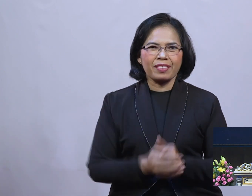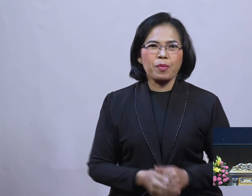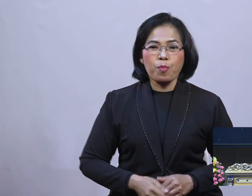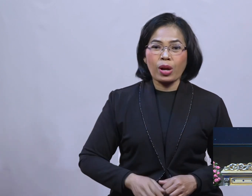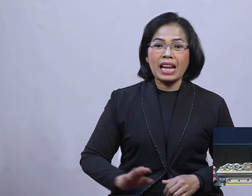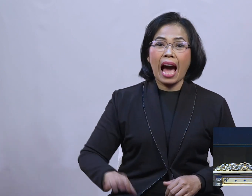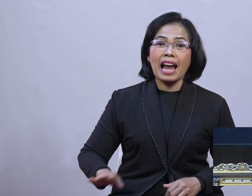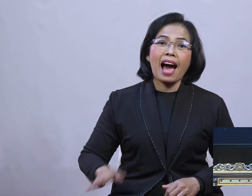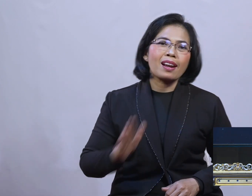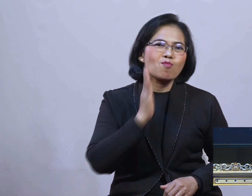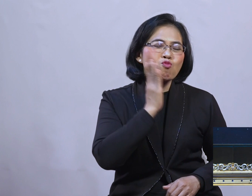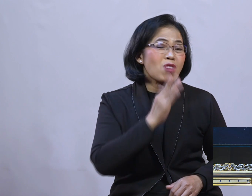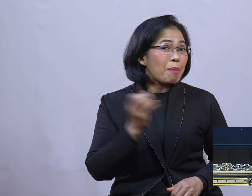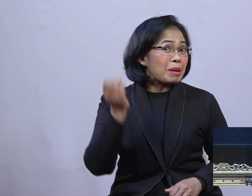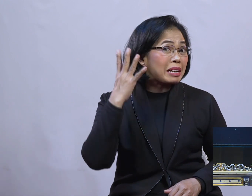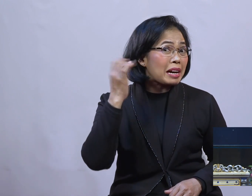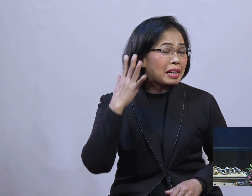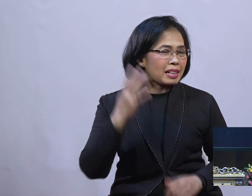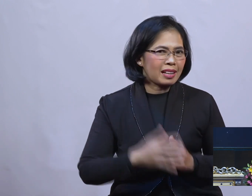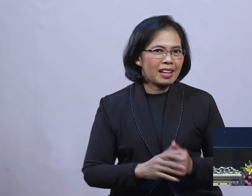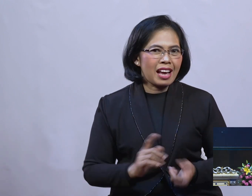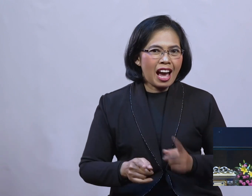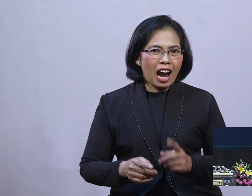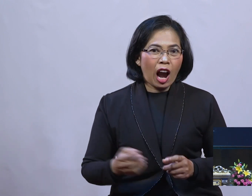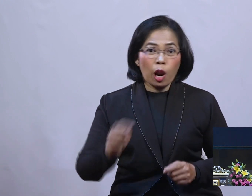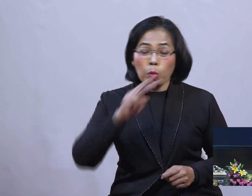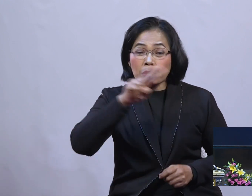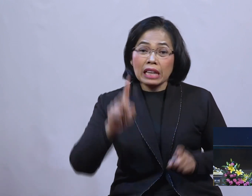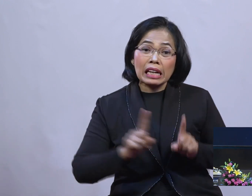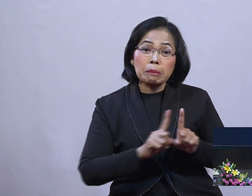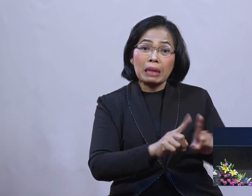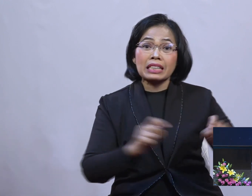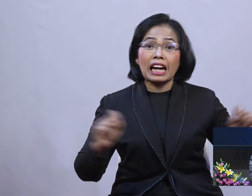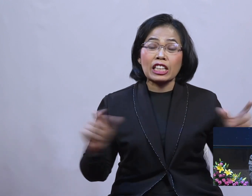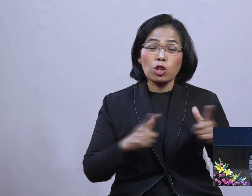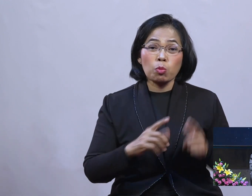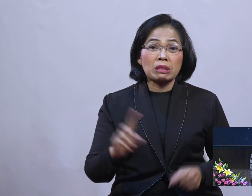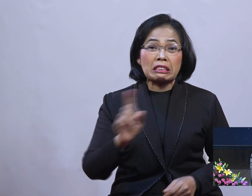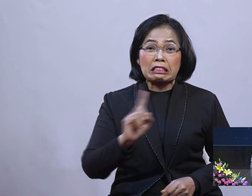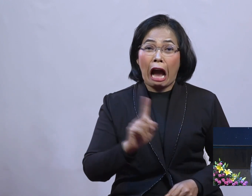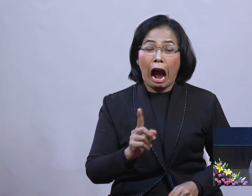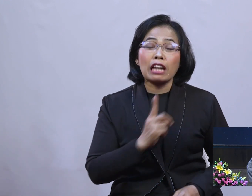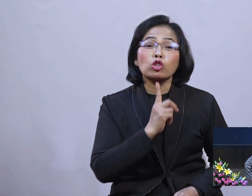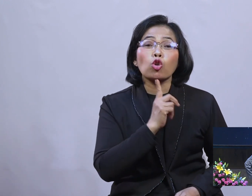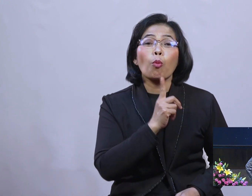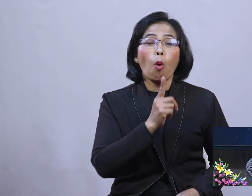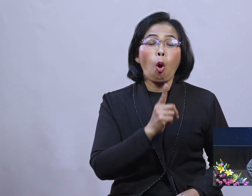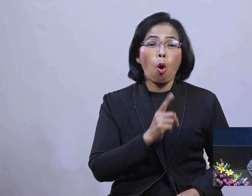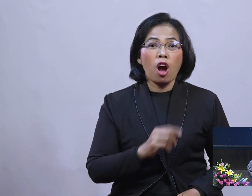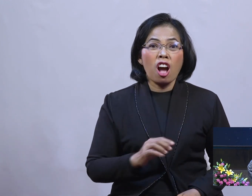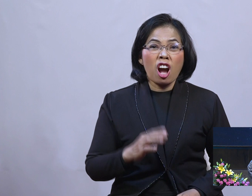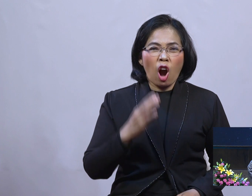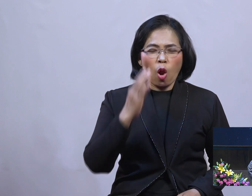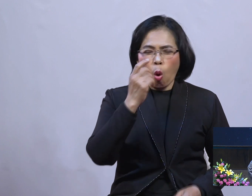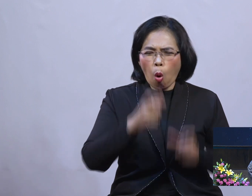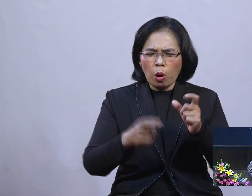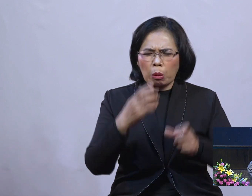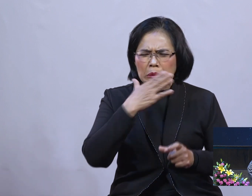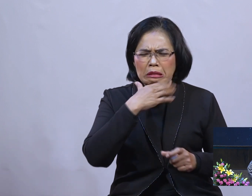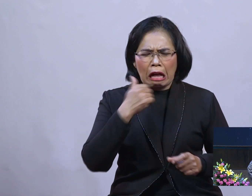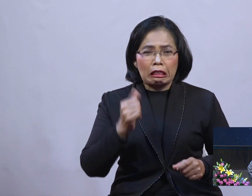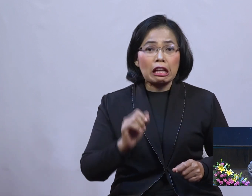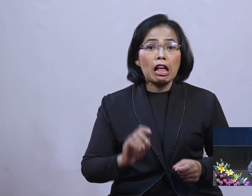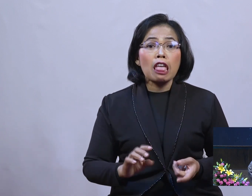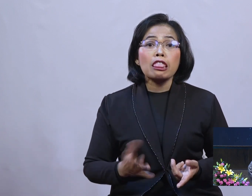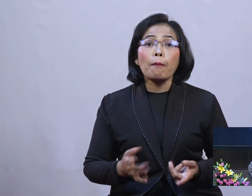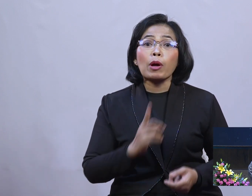Hai adik-adik mau dengar lu kalau cari pasangan Teman Hidup jangan yang tengil mau secantik apapun kalau tengil Saya